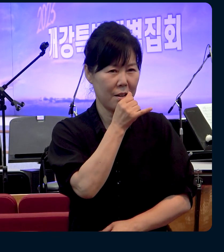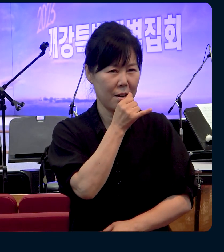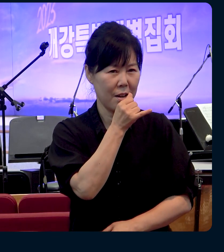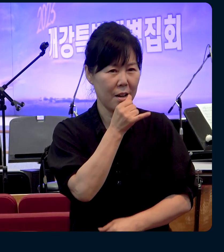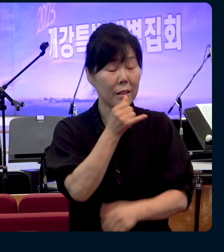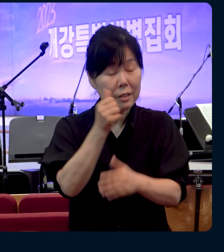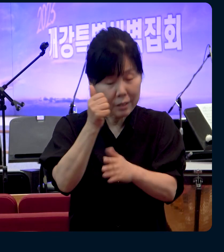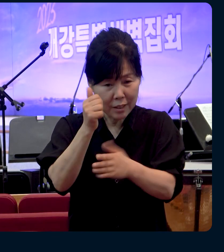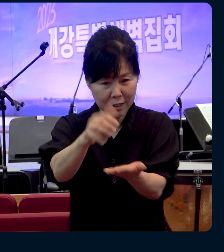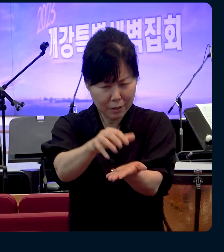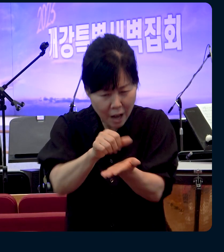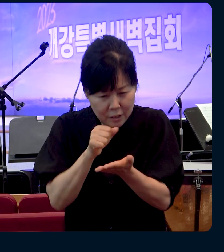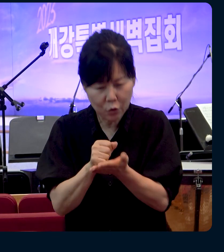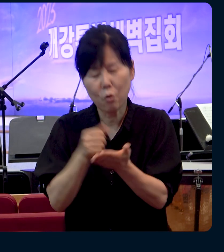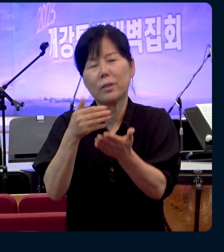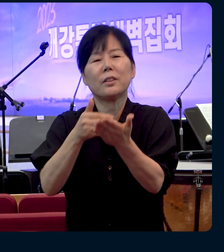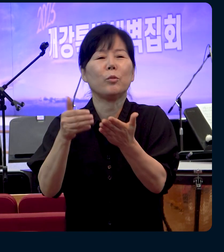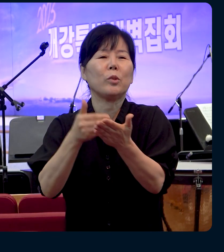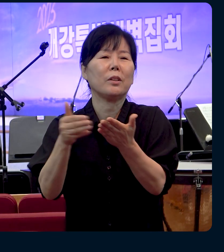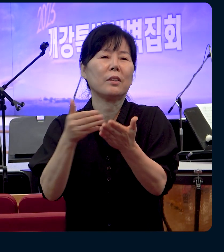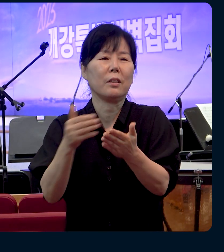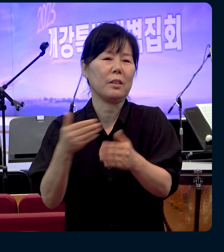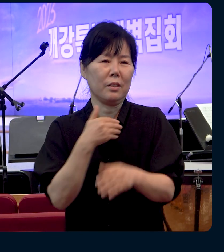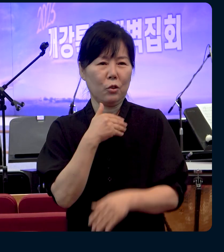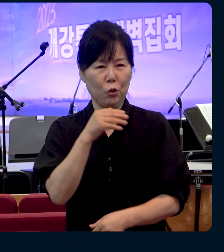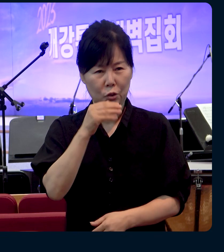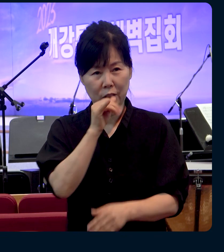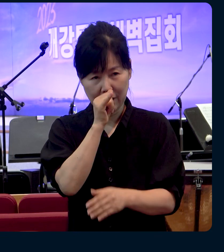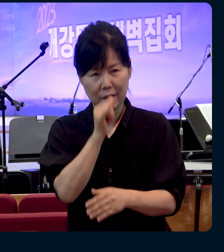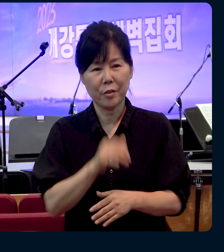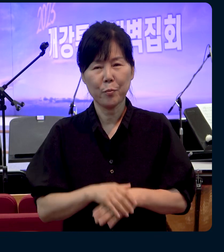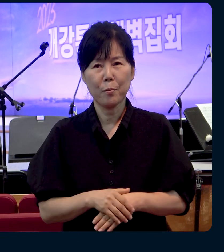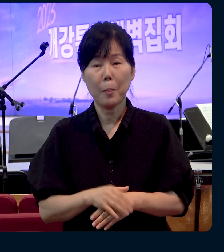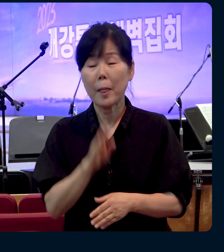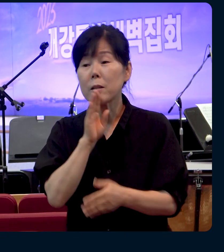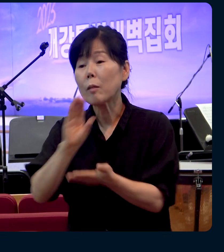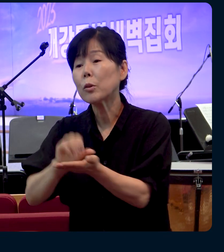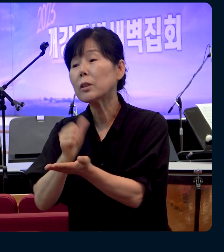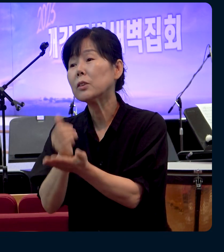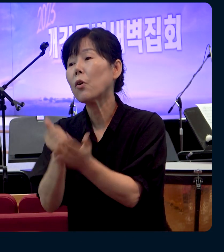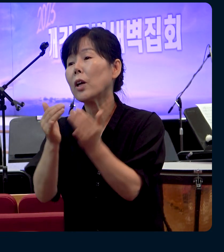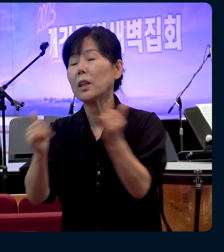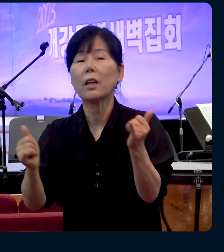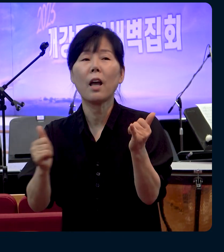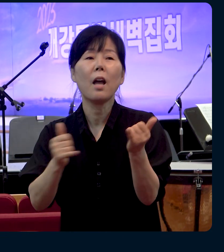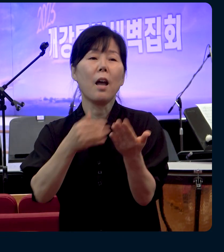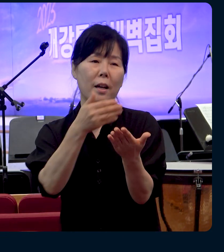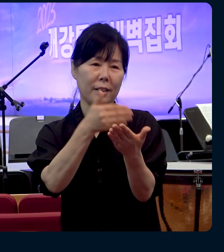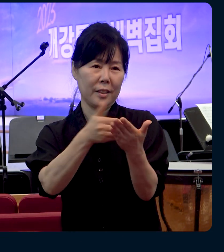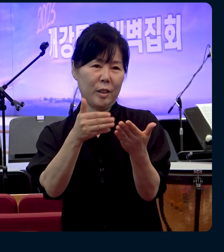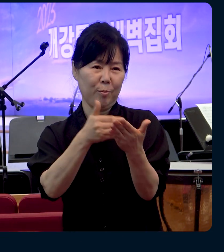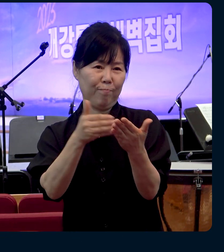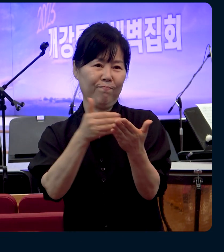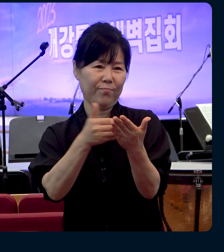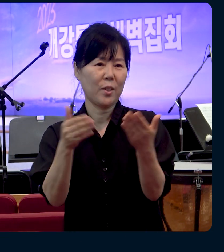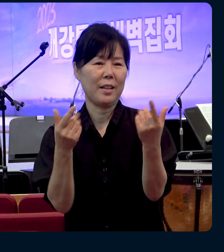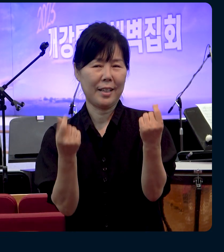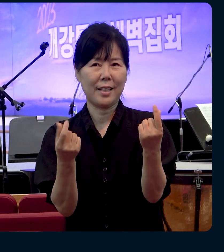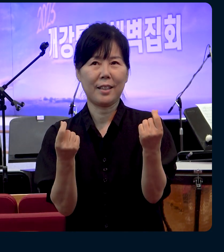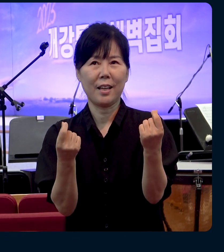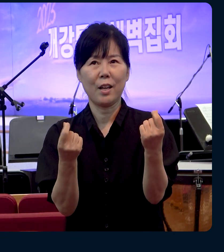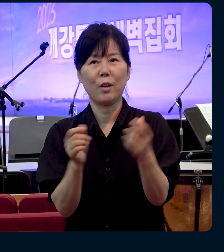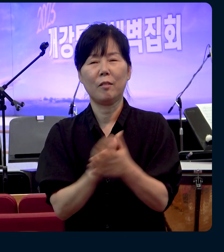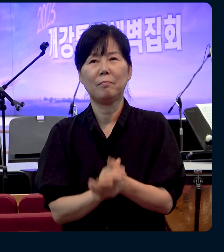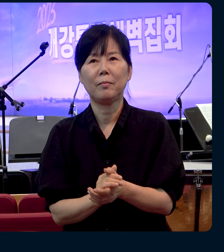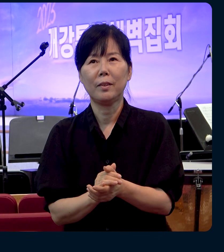큰 그림을 그린 거예요. 그게 사도 바울이 그리고 있는 참된 그리스도인에 대한 스케치가 되는 것이죠. 우리